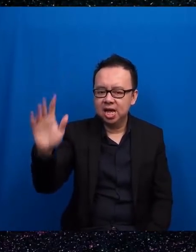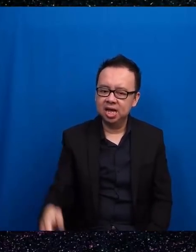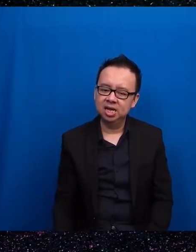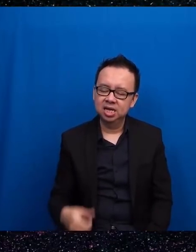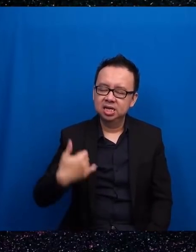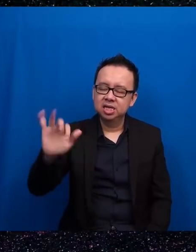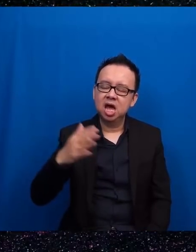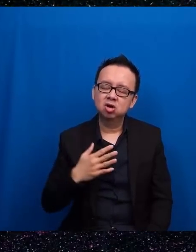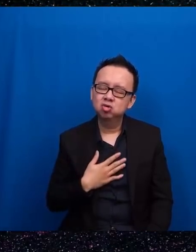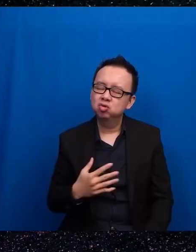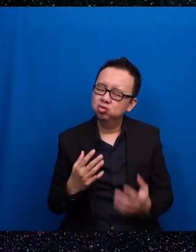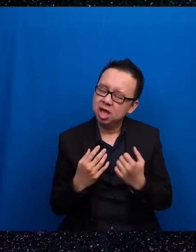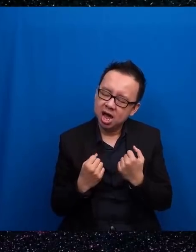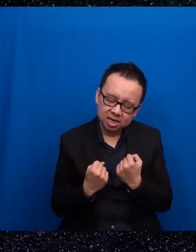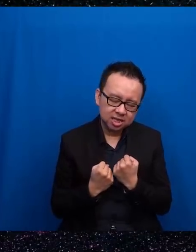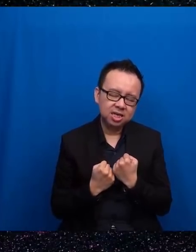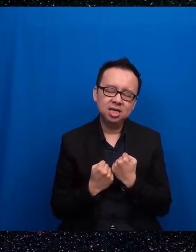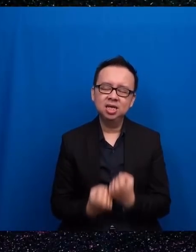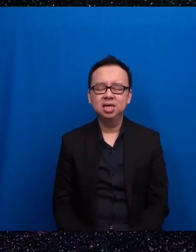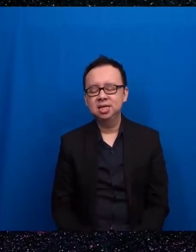kemuliaan-Nya. Yang ku